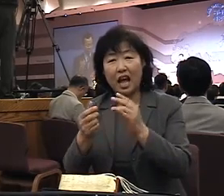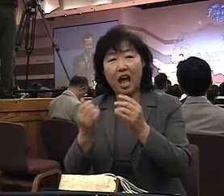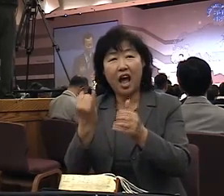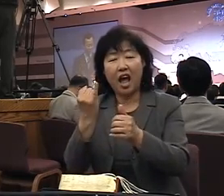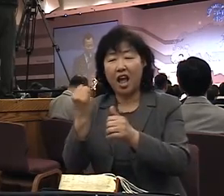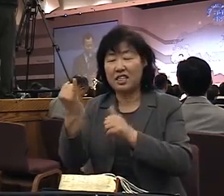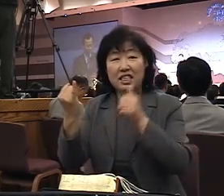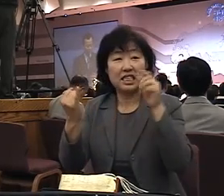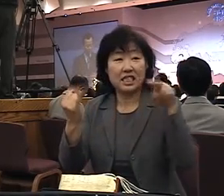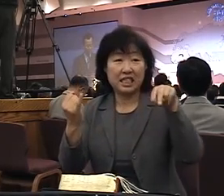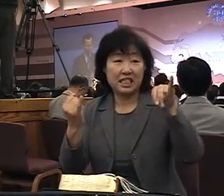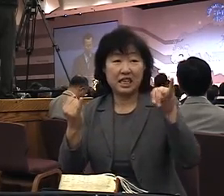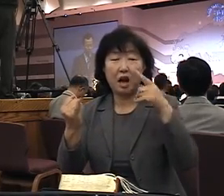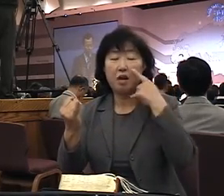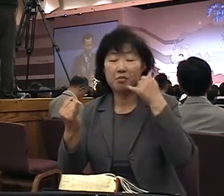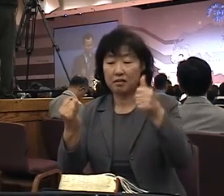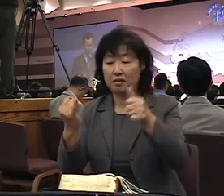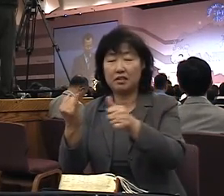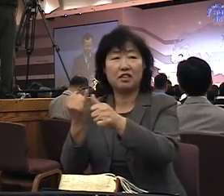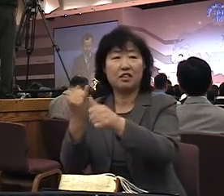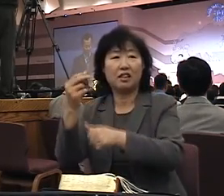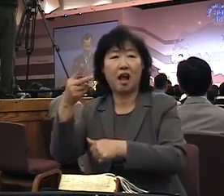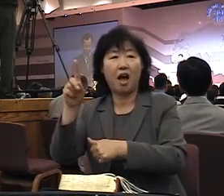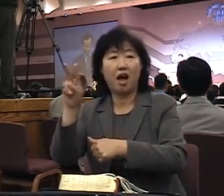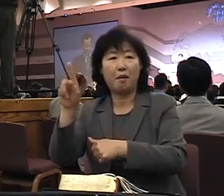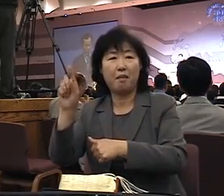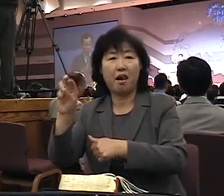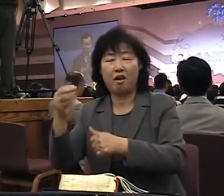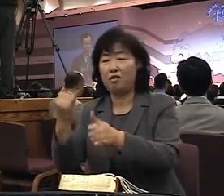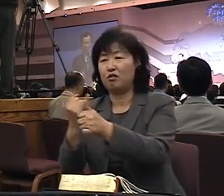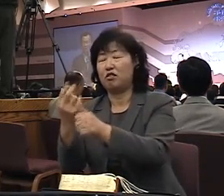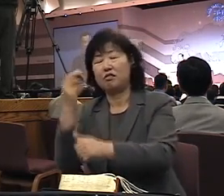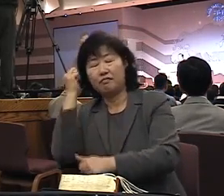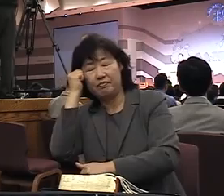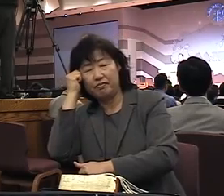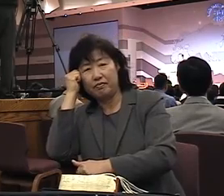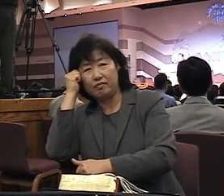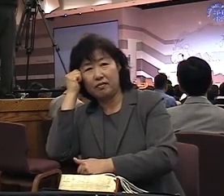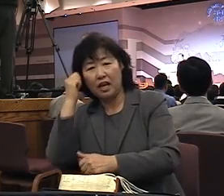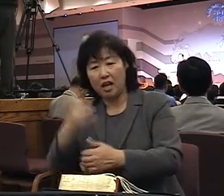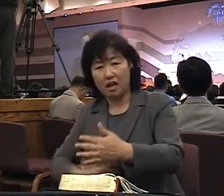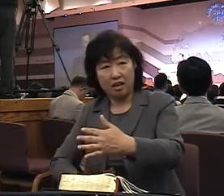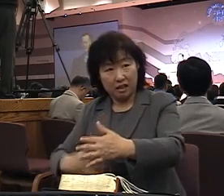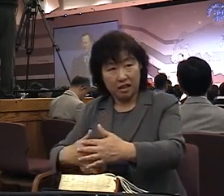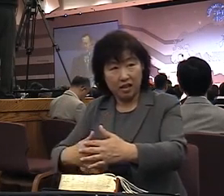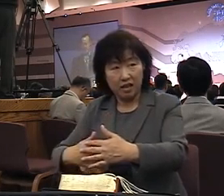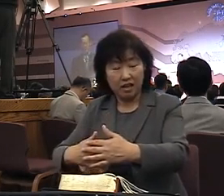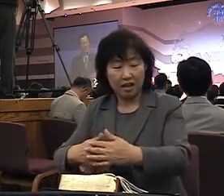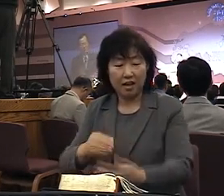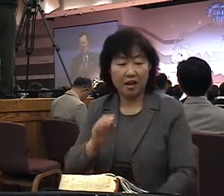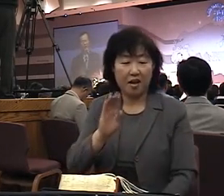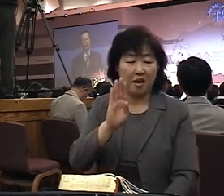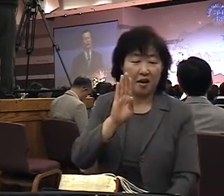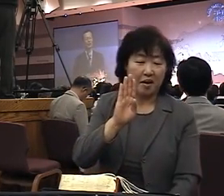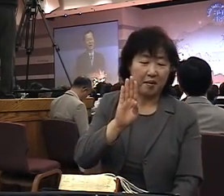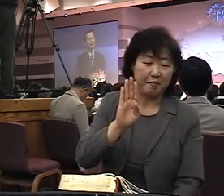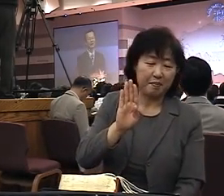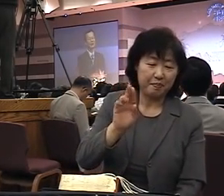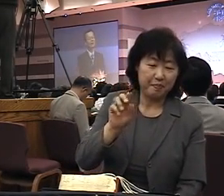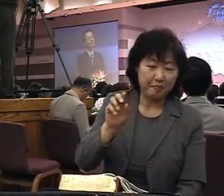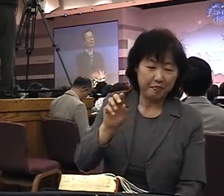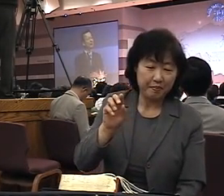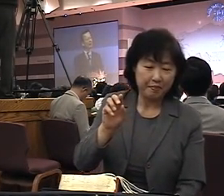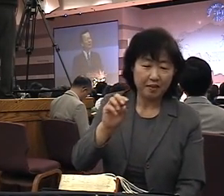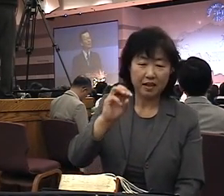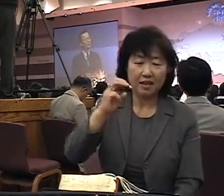잉태하게 된 아이들이 베레스와 세라라고 나와 있습니다. 여러분, 이게